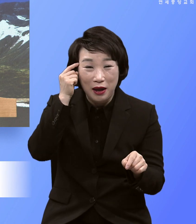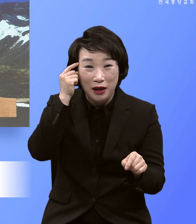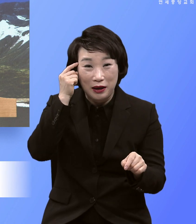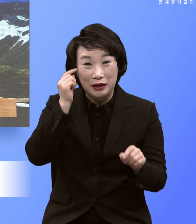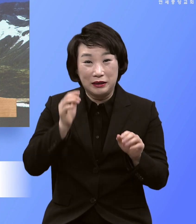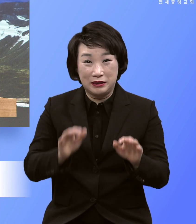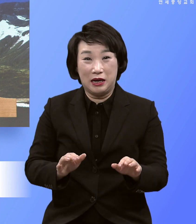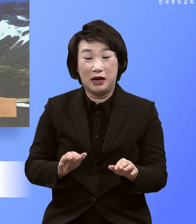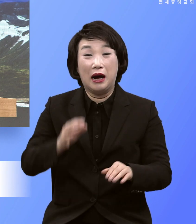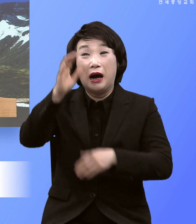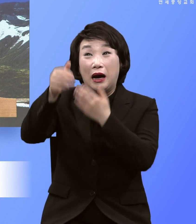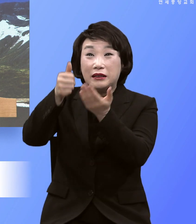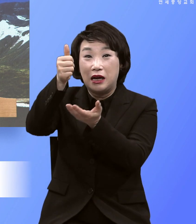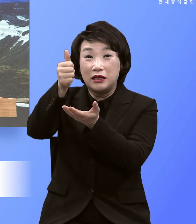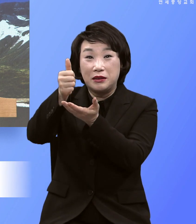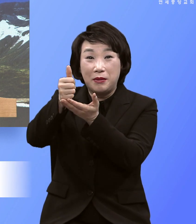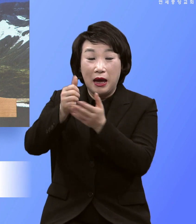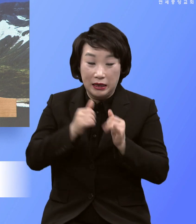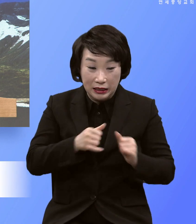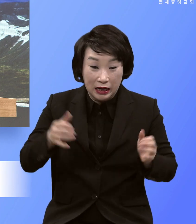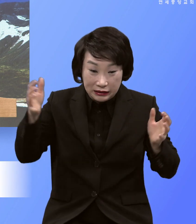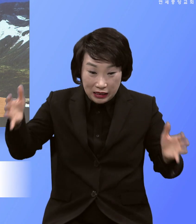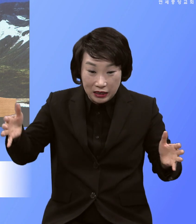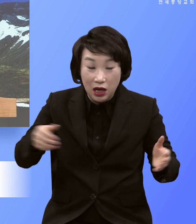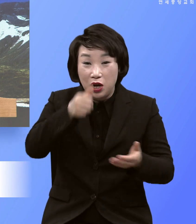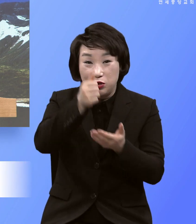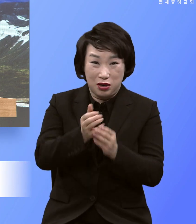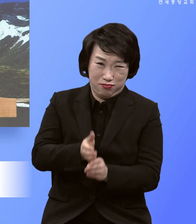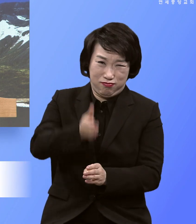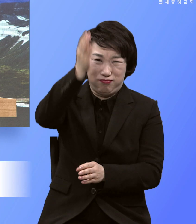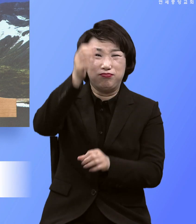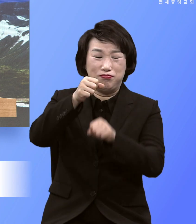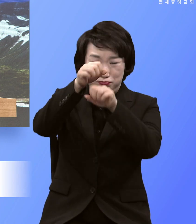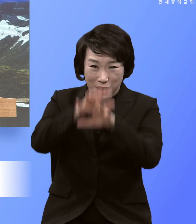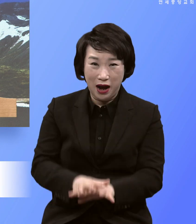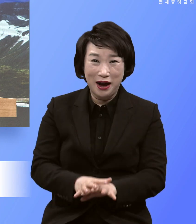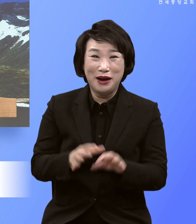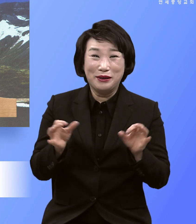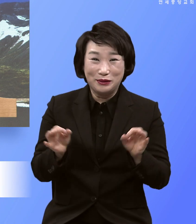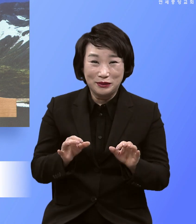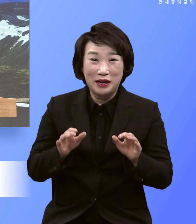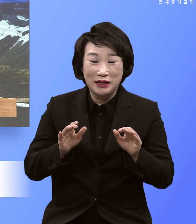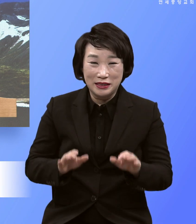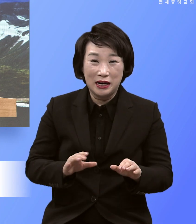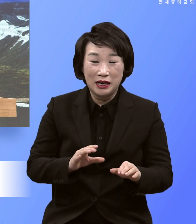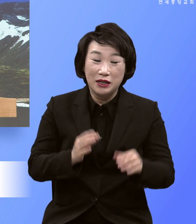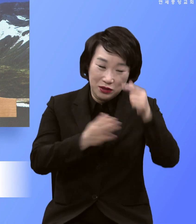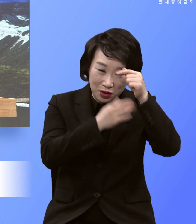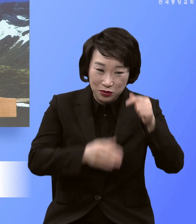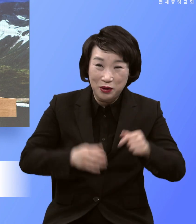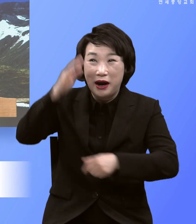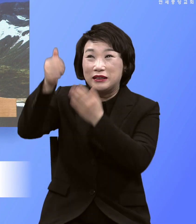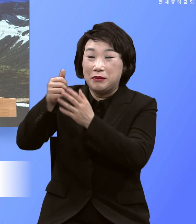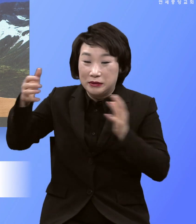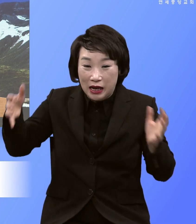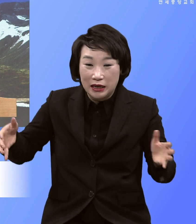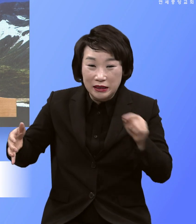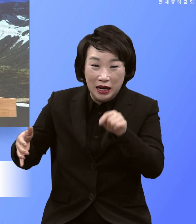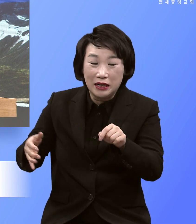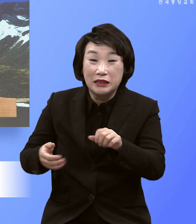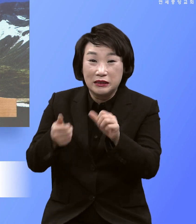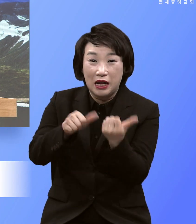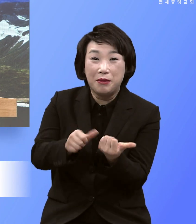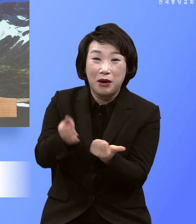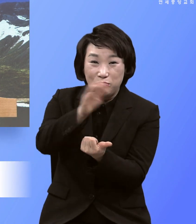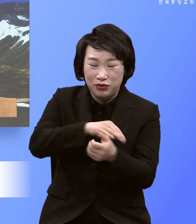예, 하나님과 인간 사이의 죄의 담이 파괴되자마자 성도와 하나님 사이의